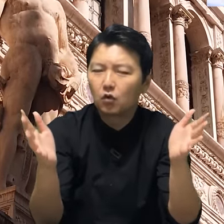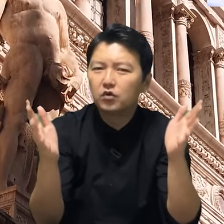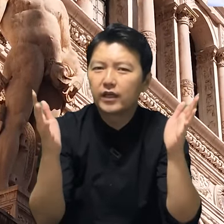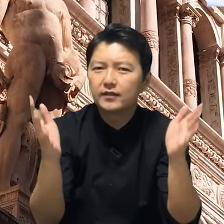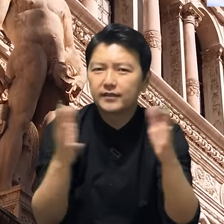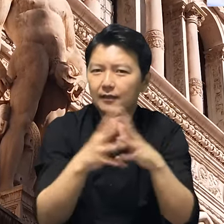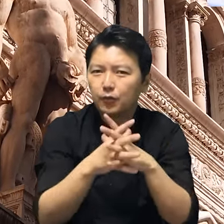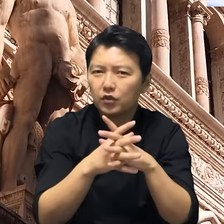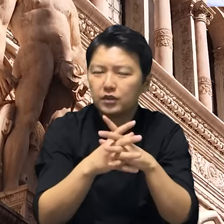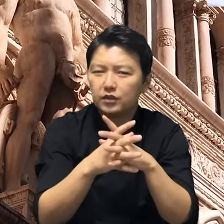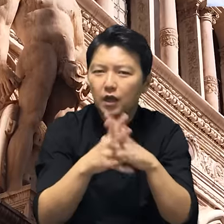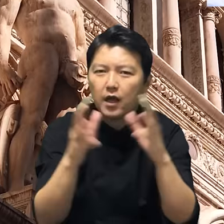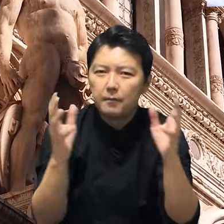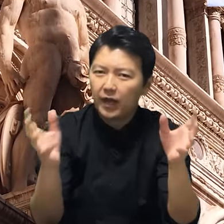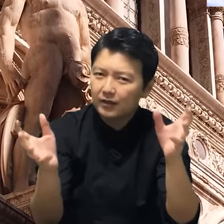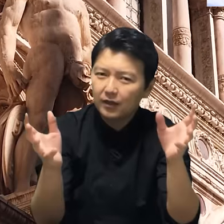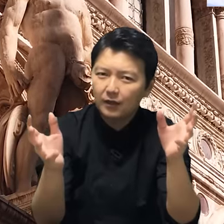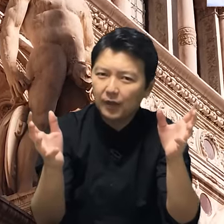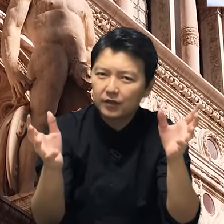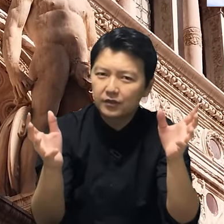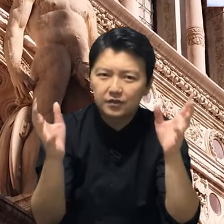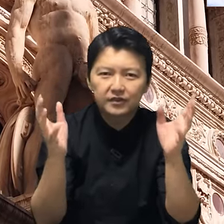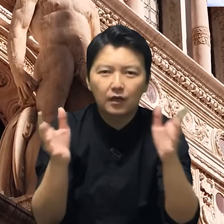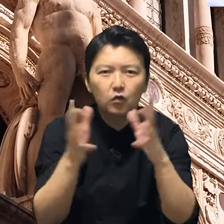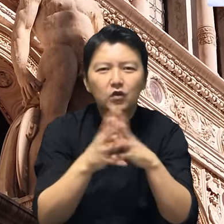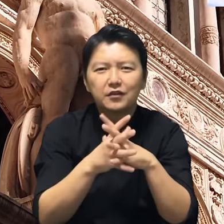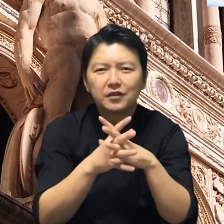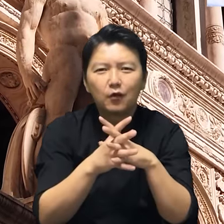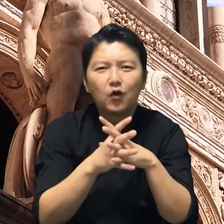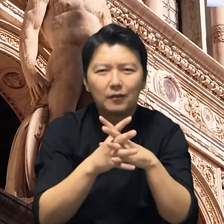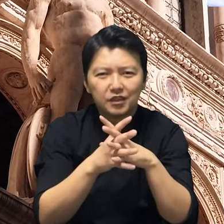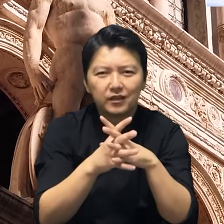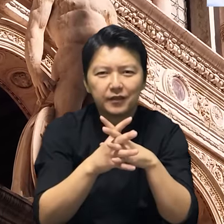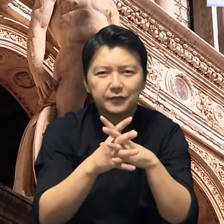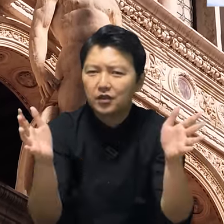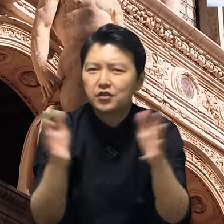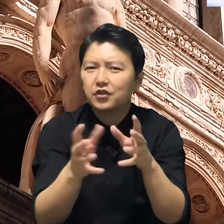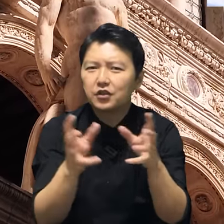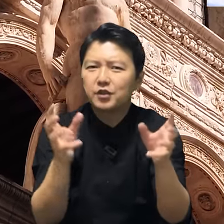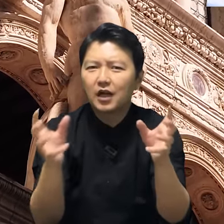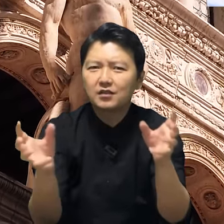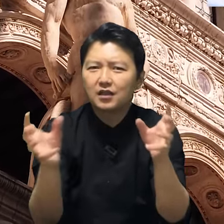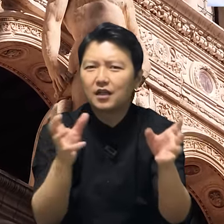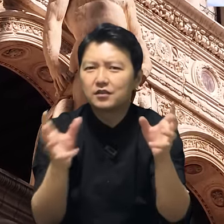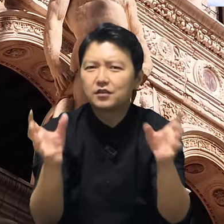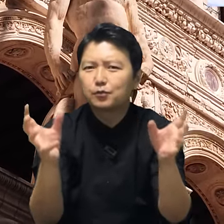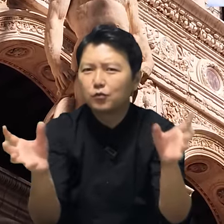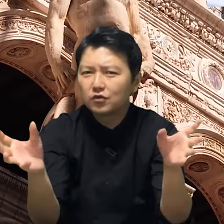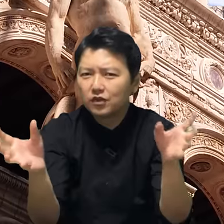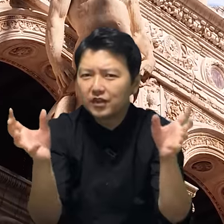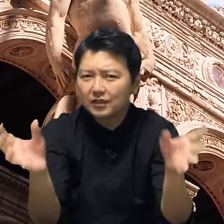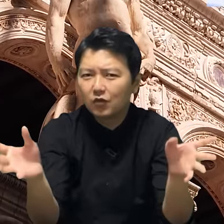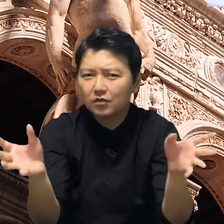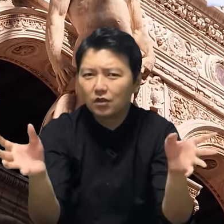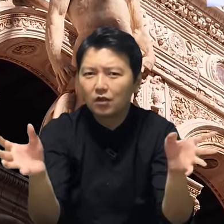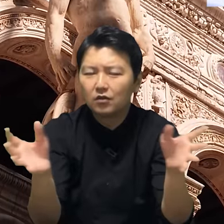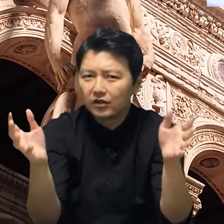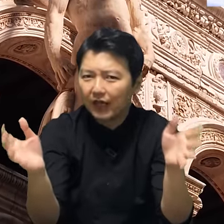동생 짱보이는 맨날 밖에서 싸우고 다녔다고 합니다. 저녁이면 항상 다른 집 부모들이 찾아와서